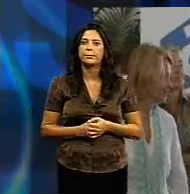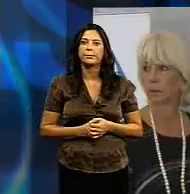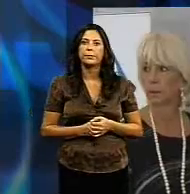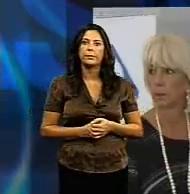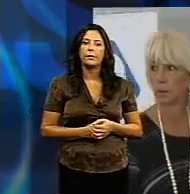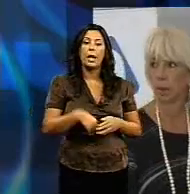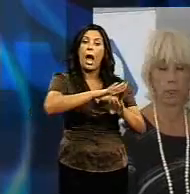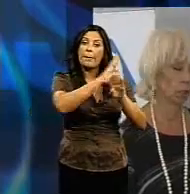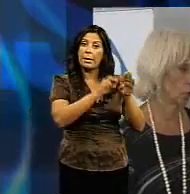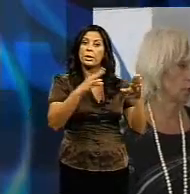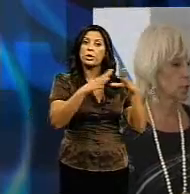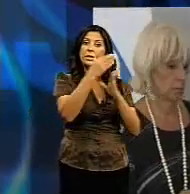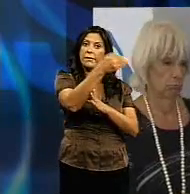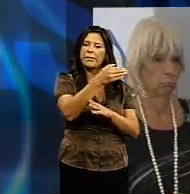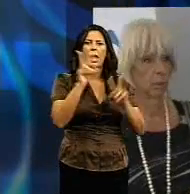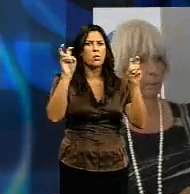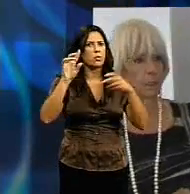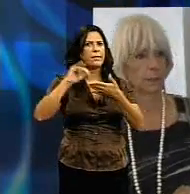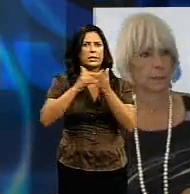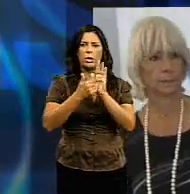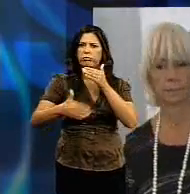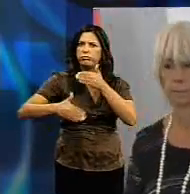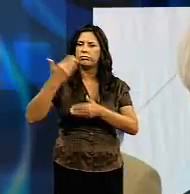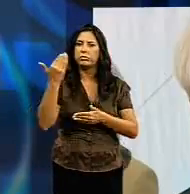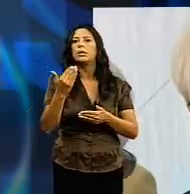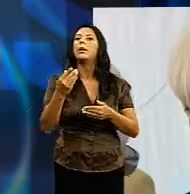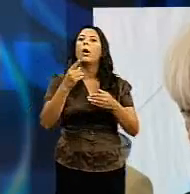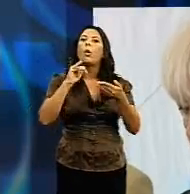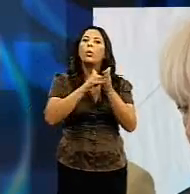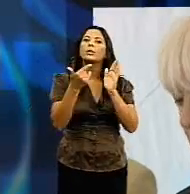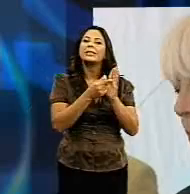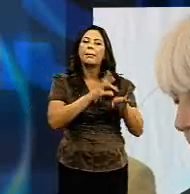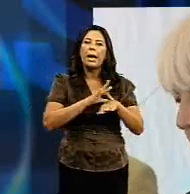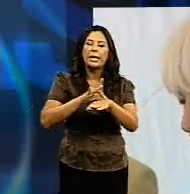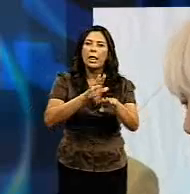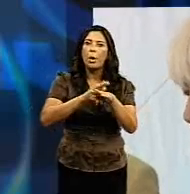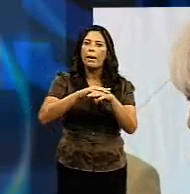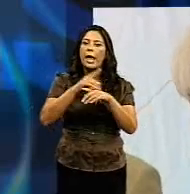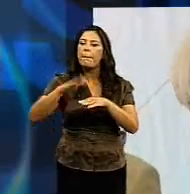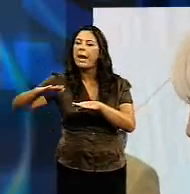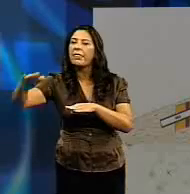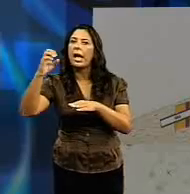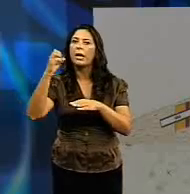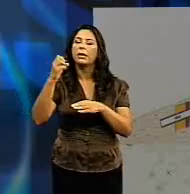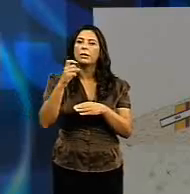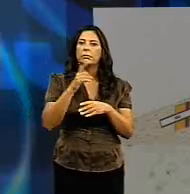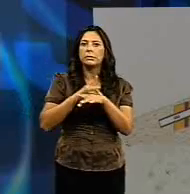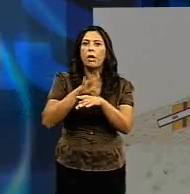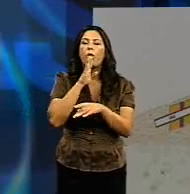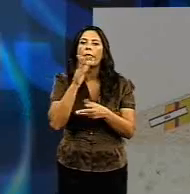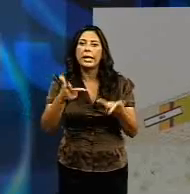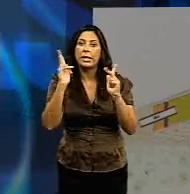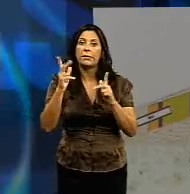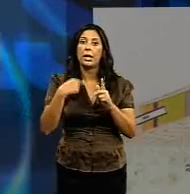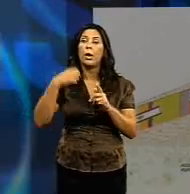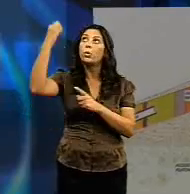contará con las últimas tecnologías para este tipo de instalaciones. Estará dotado de un sistema guiado de plazas mediante el cual una luz verde le indicará a los conductores